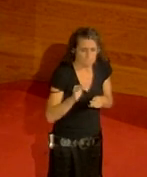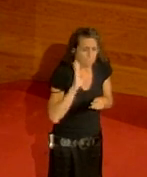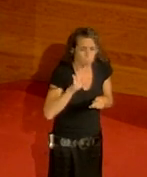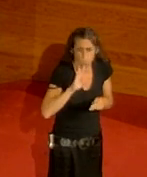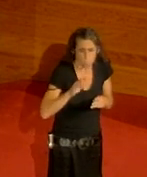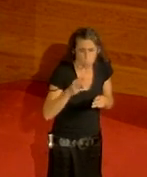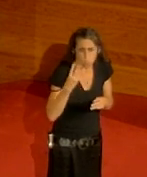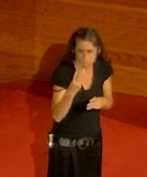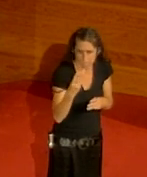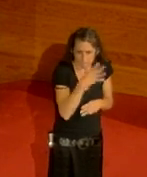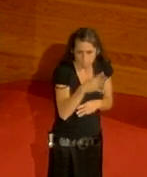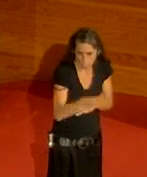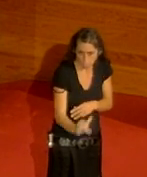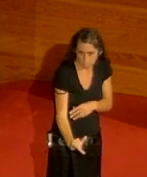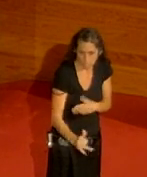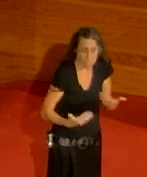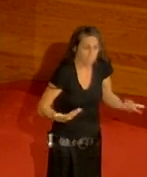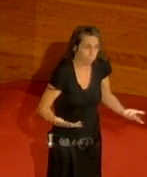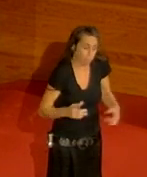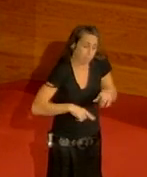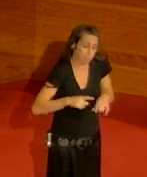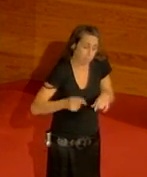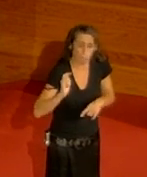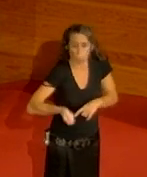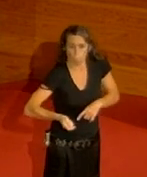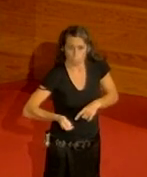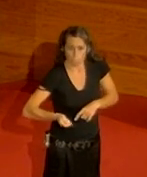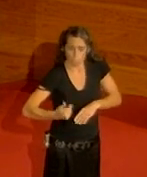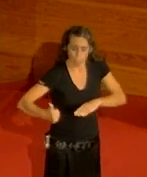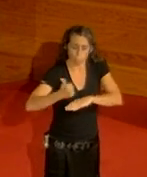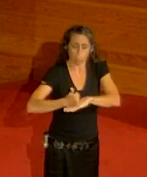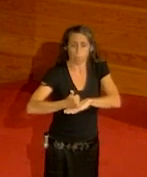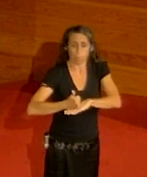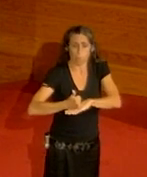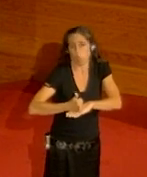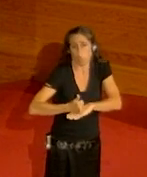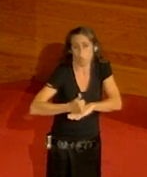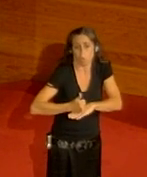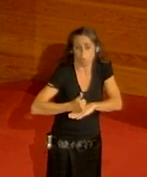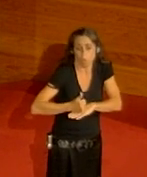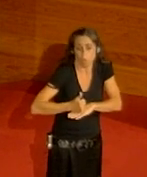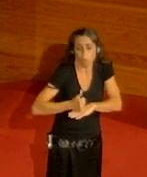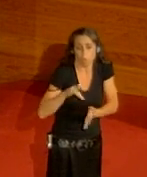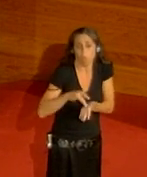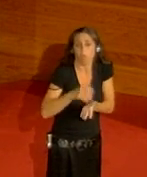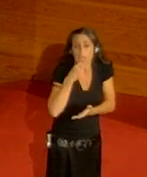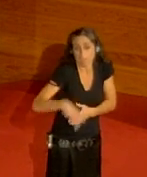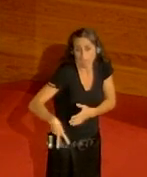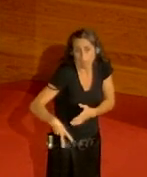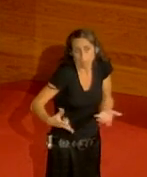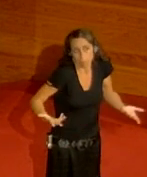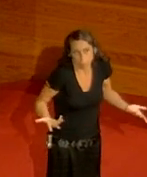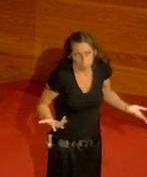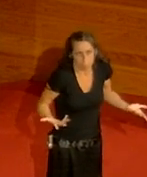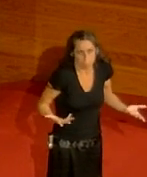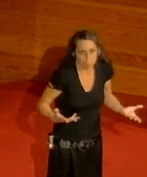quién qué jueces están en el supremo Pues en última instancia Van a determinar Su futuro como